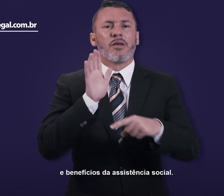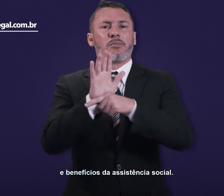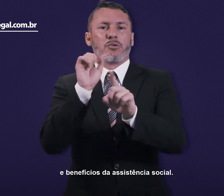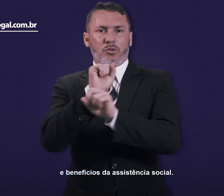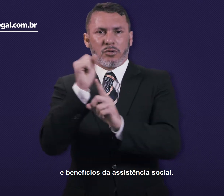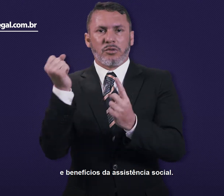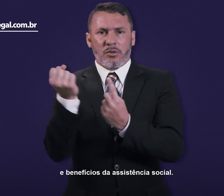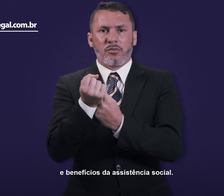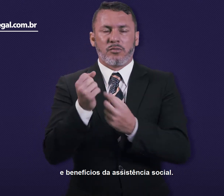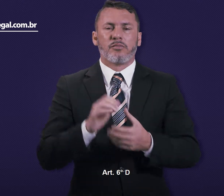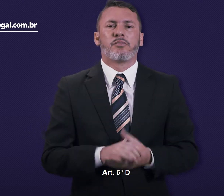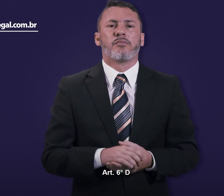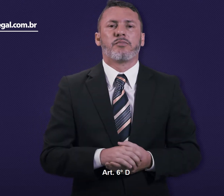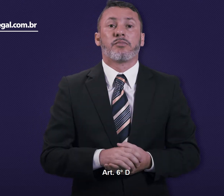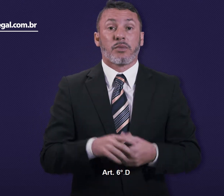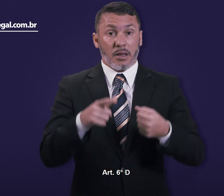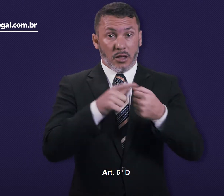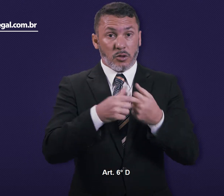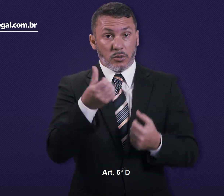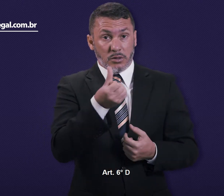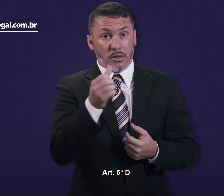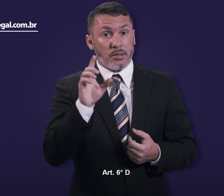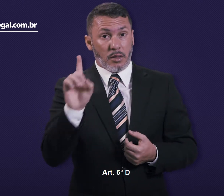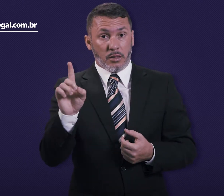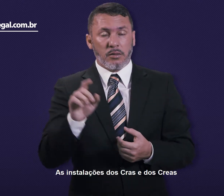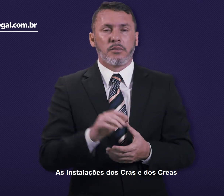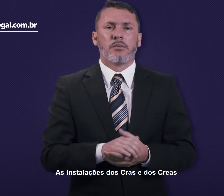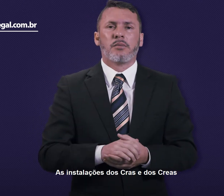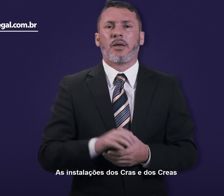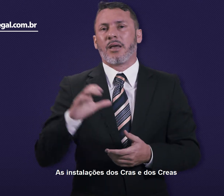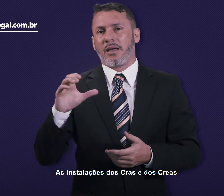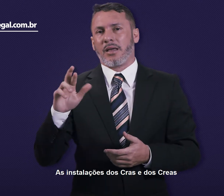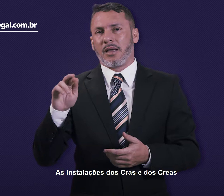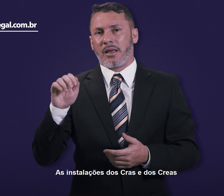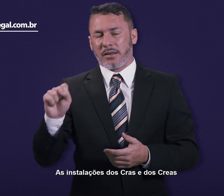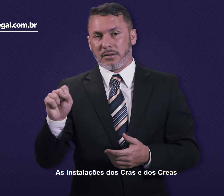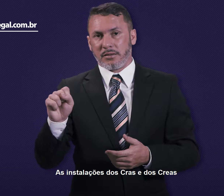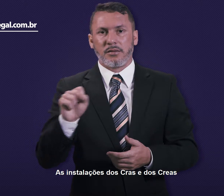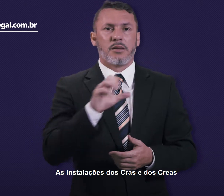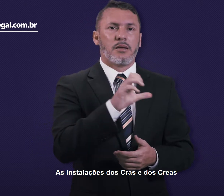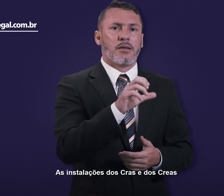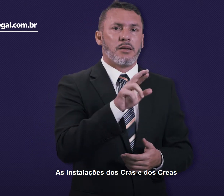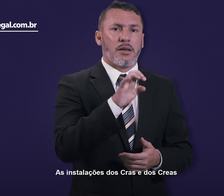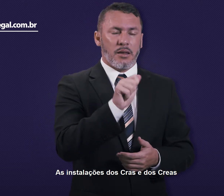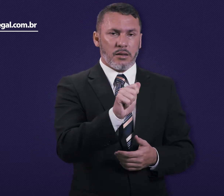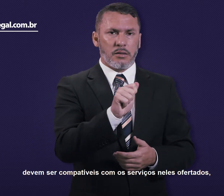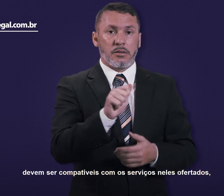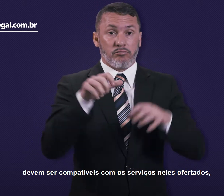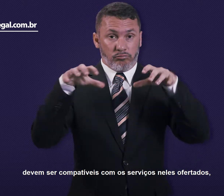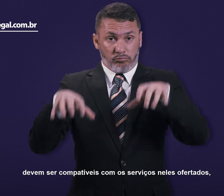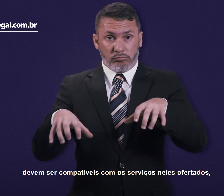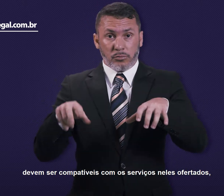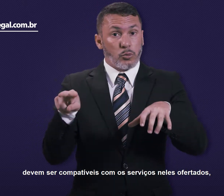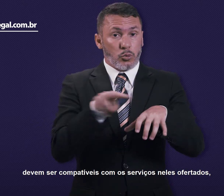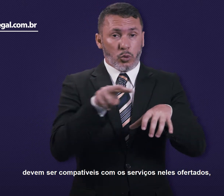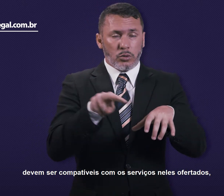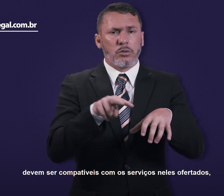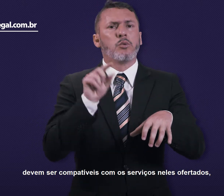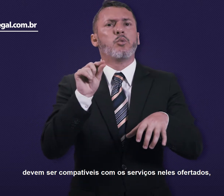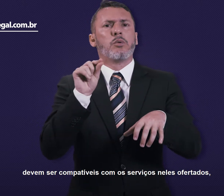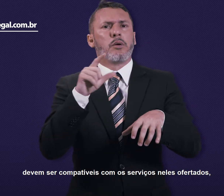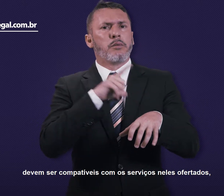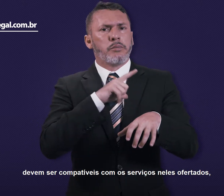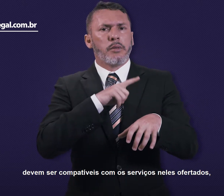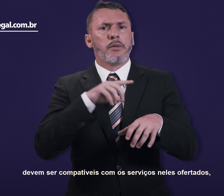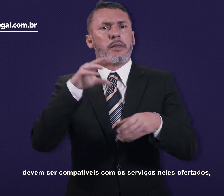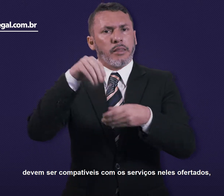da assistência social. Artigo 6º-D. As instalações dos CRAS e dos CREAS devem ser compatíveis